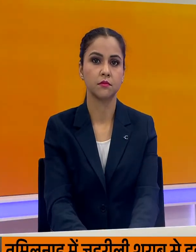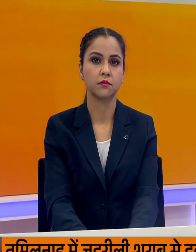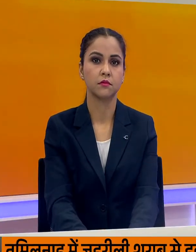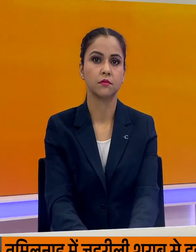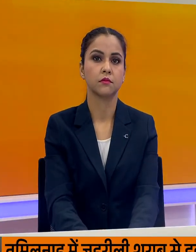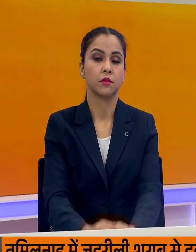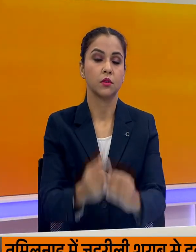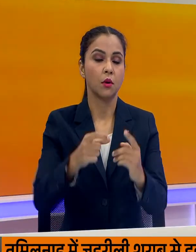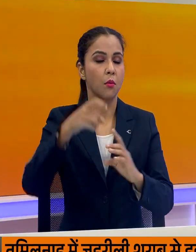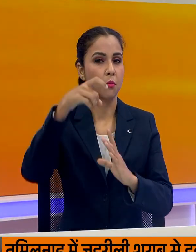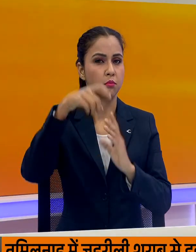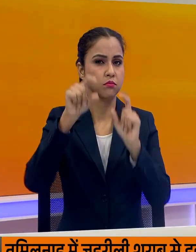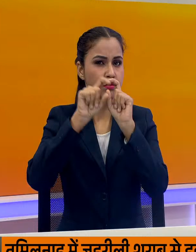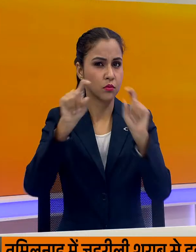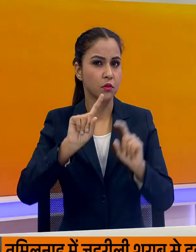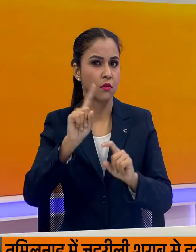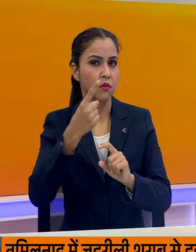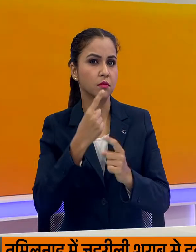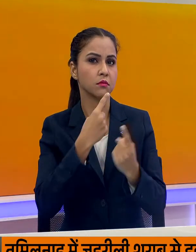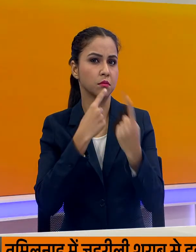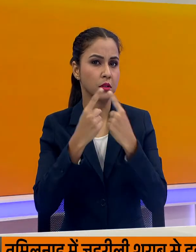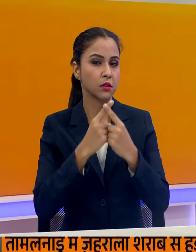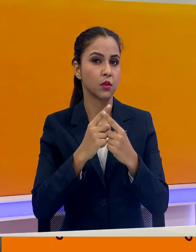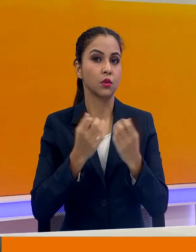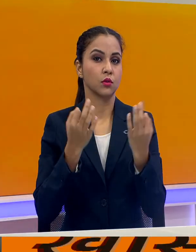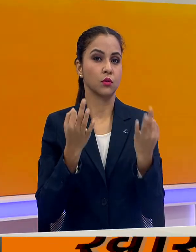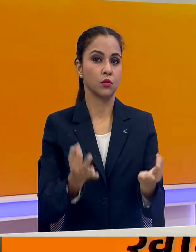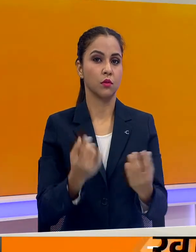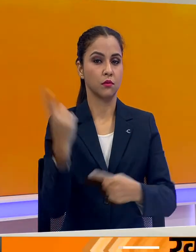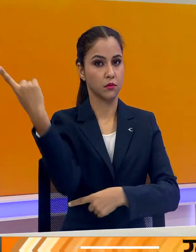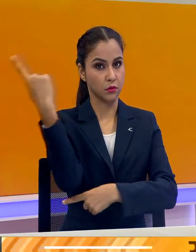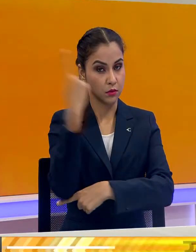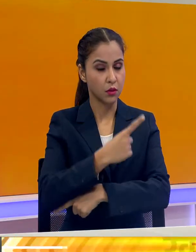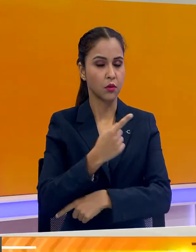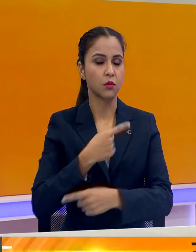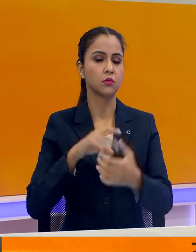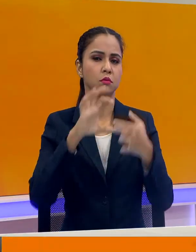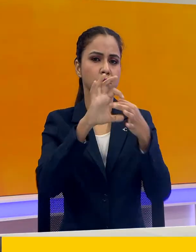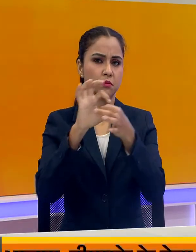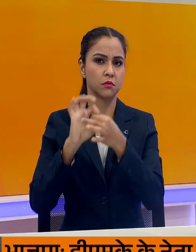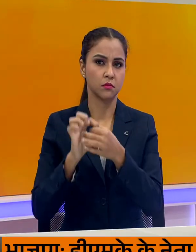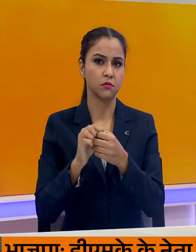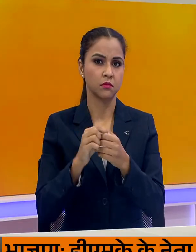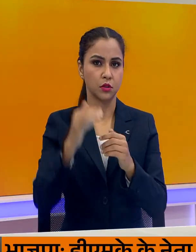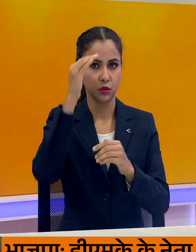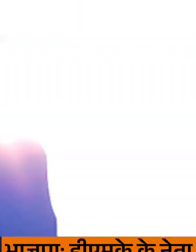और बुलेटिन में सबसे पहले बात करेंगे योग दिवस की और उससे जुड़ी खबरों की।